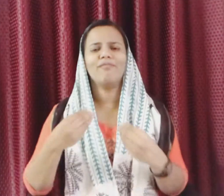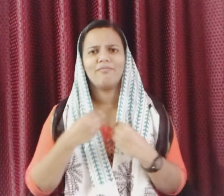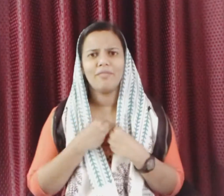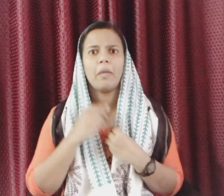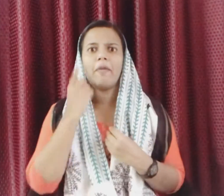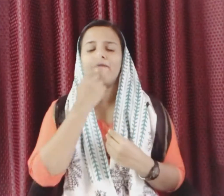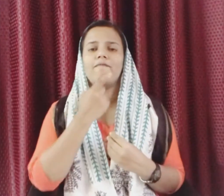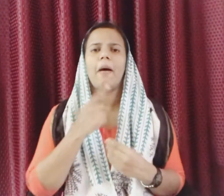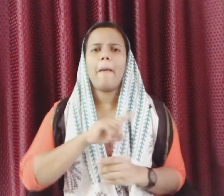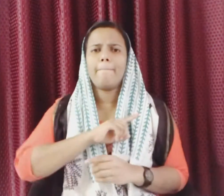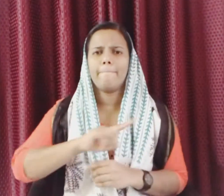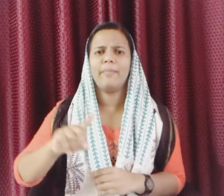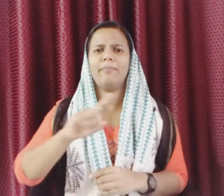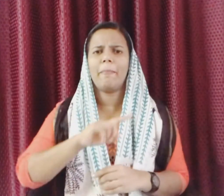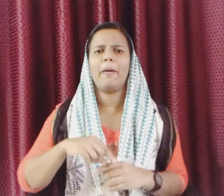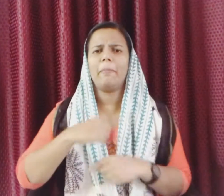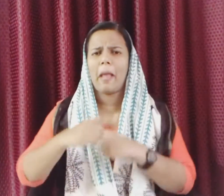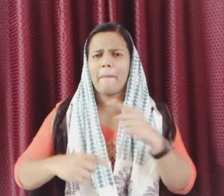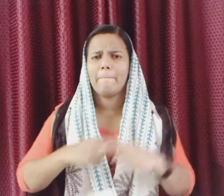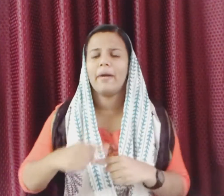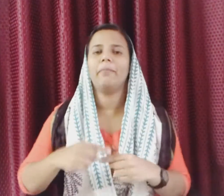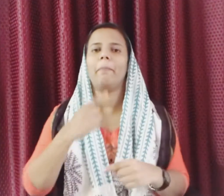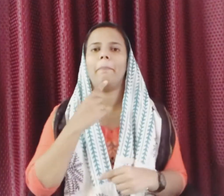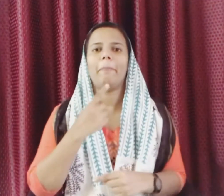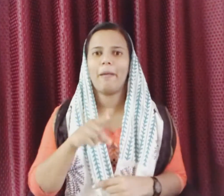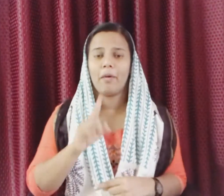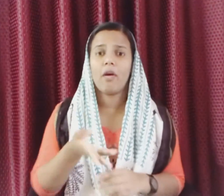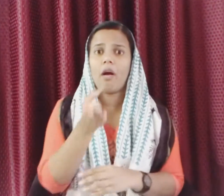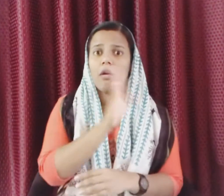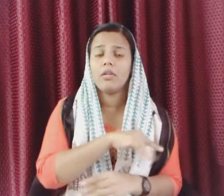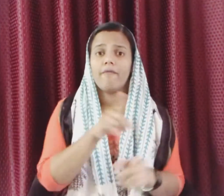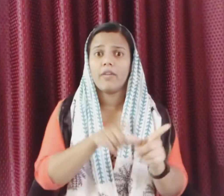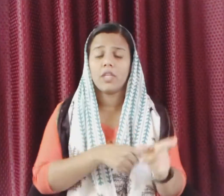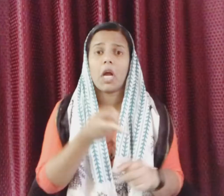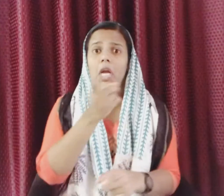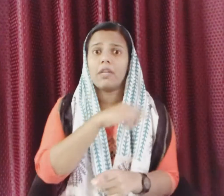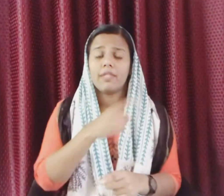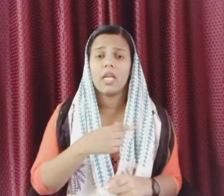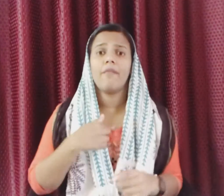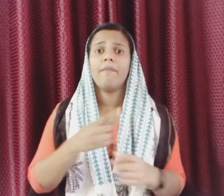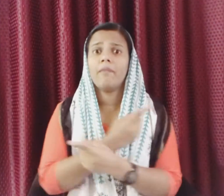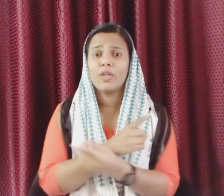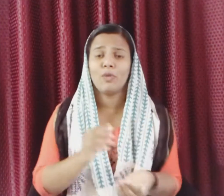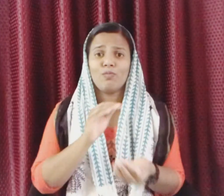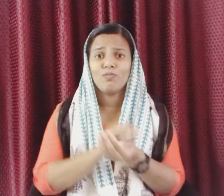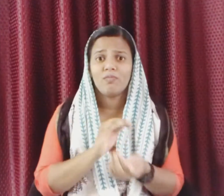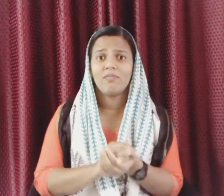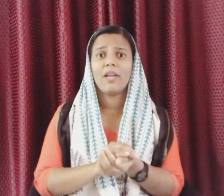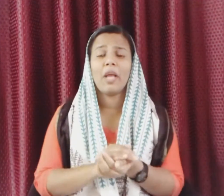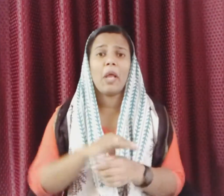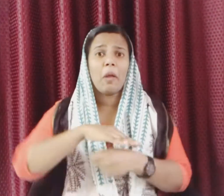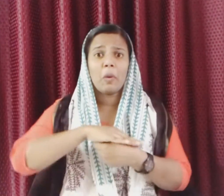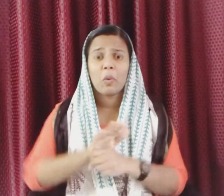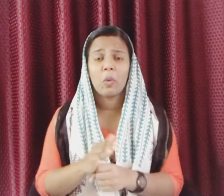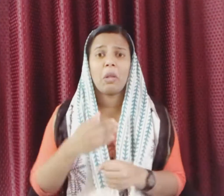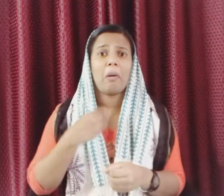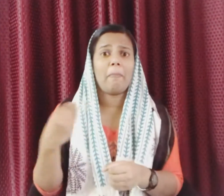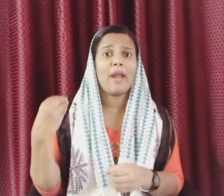മതിയായവൻ. അത് നമ്മുടെ വായിൽ നിന്ന് എപ്പോഴും വന്നുകൊണ്ടിരിക്കണം. കർത്താവ് കഴിഞ്ഞ കാലങ്ങളിൽ വിടുവിച്ചെങ്കിൽ, കഴിഞ്ഞ കാലങ്ങളിൽ പോറ്റി പുലർത്തിയെങ്കിൽ, കഴിഞ്ഞ കാലങ്ങളിൽ കൊറോണയുടെ നടുവിൽ